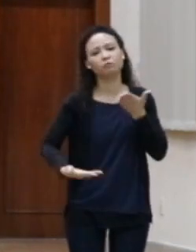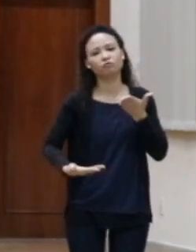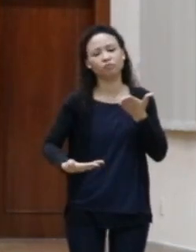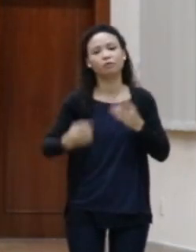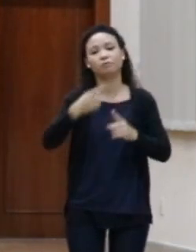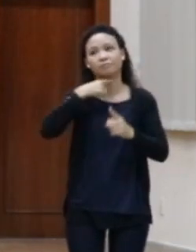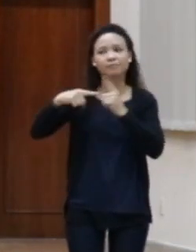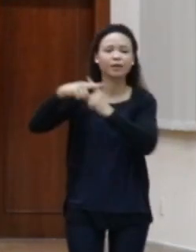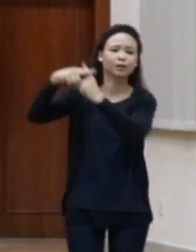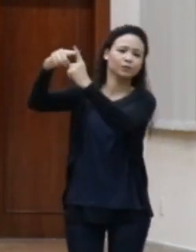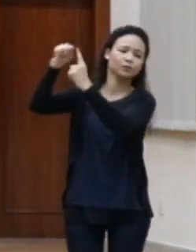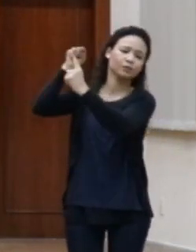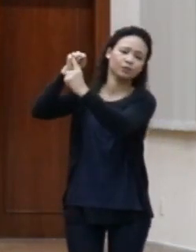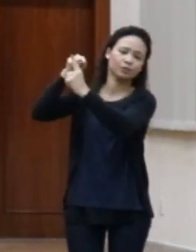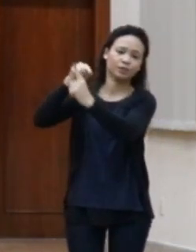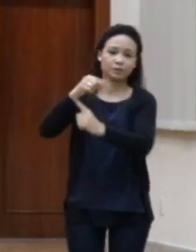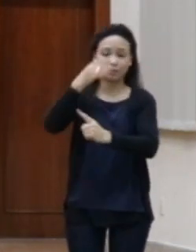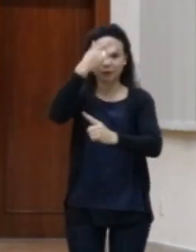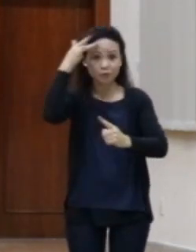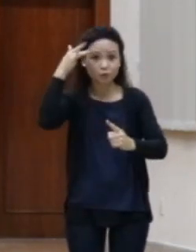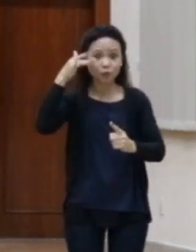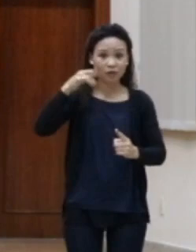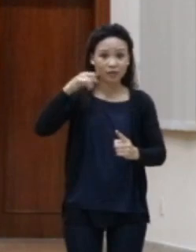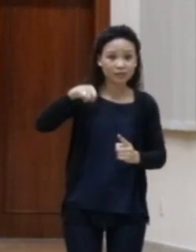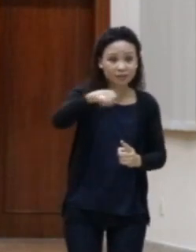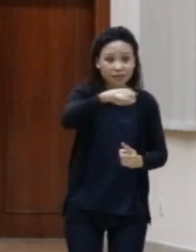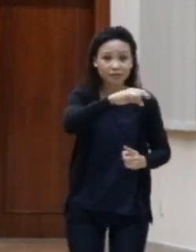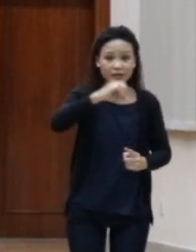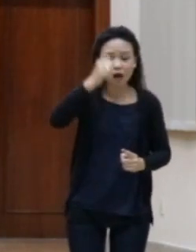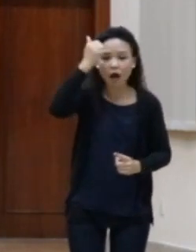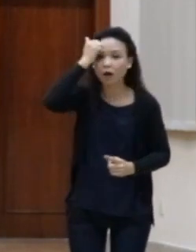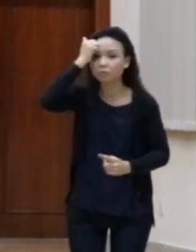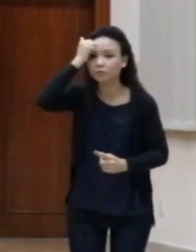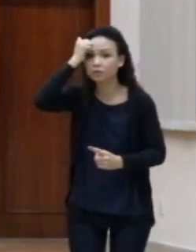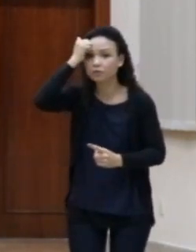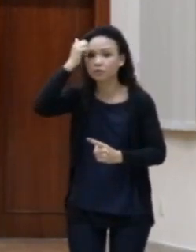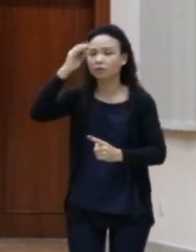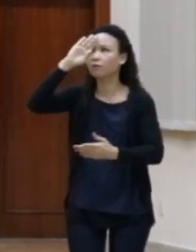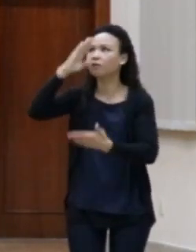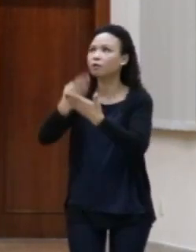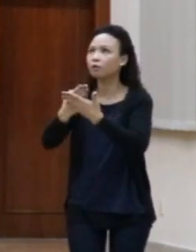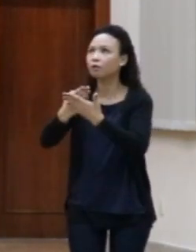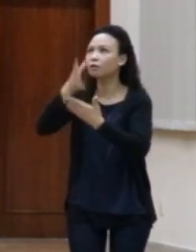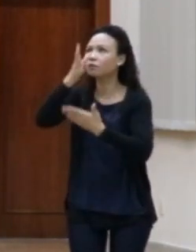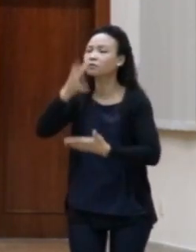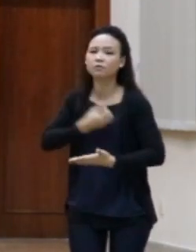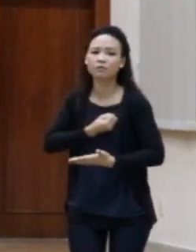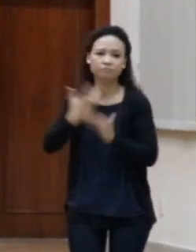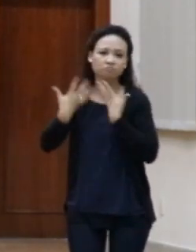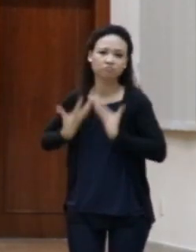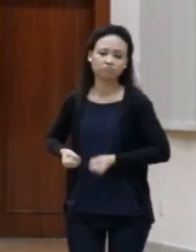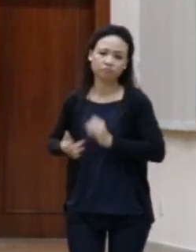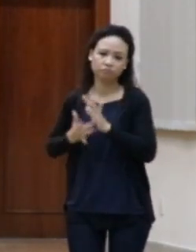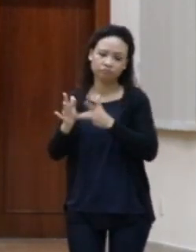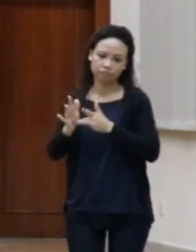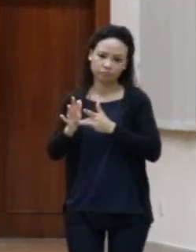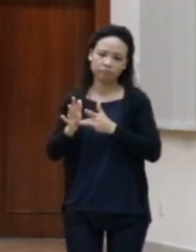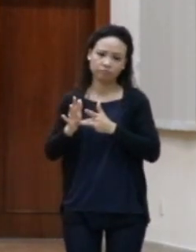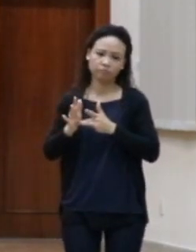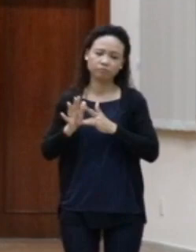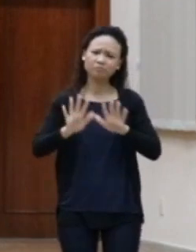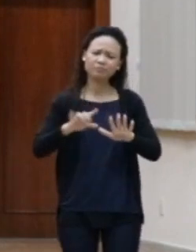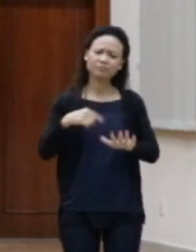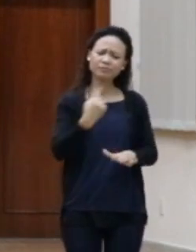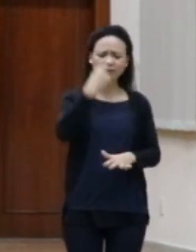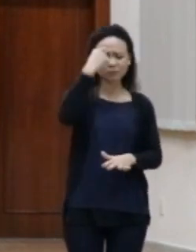se arrependesse e cresce. E aí talvez você fique se perguntando, mas diante de tamanho o sofrimento do Senhor